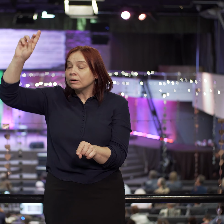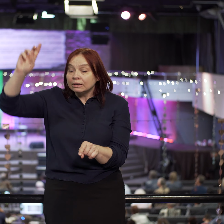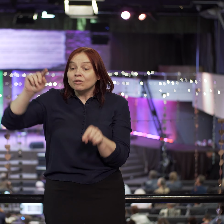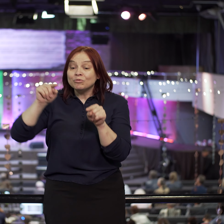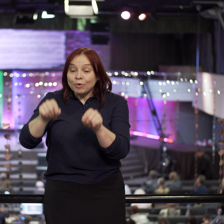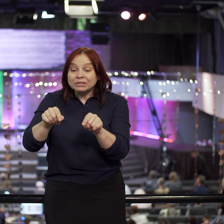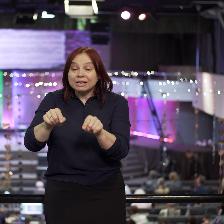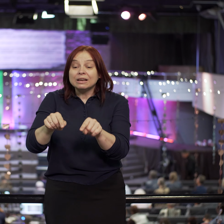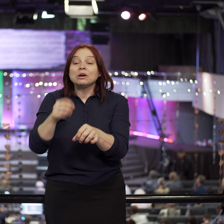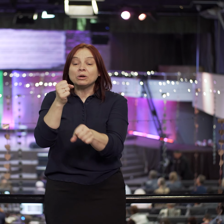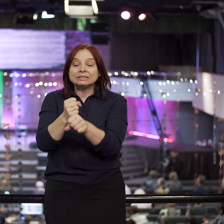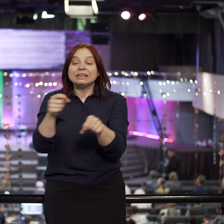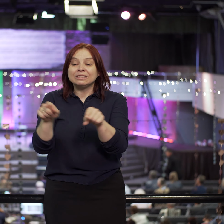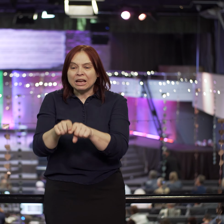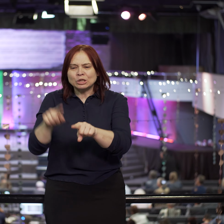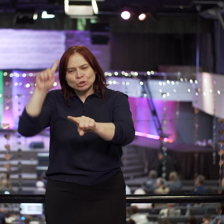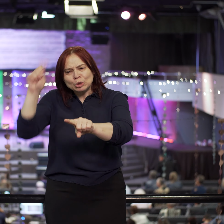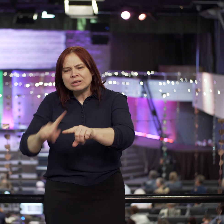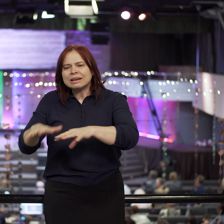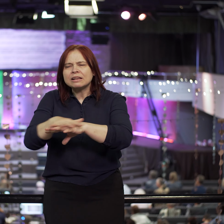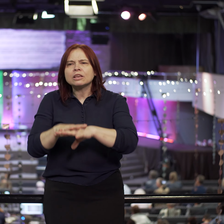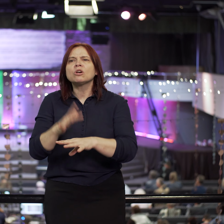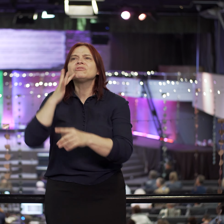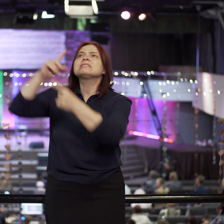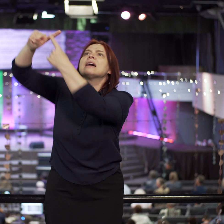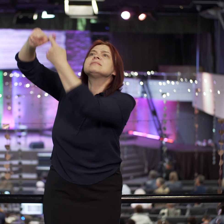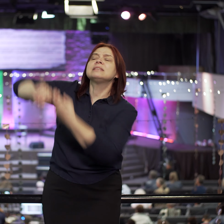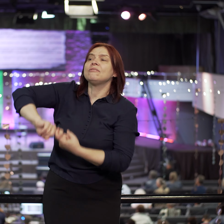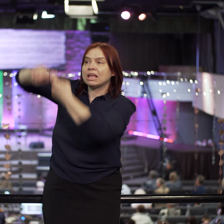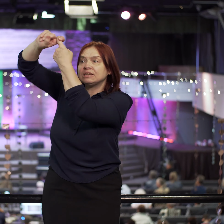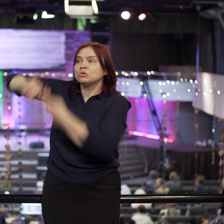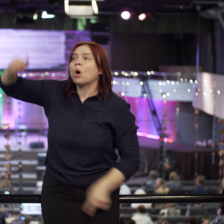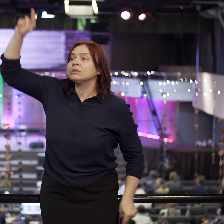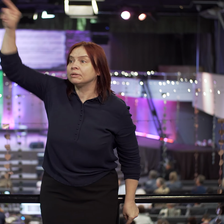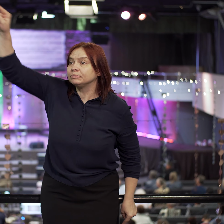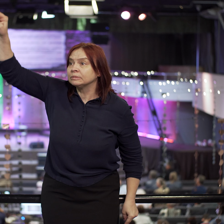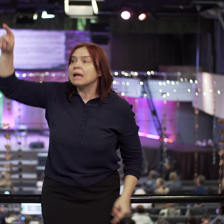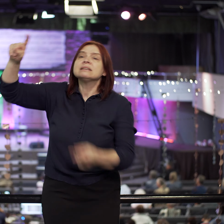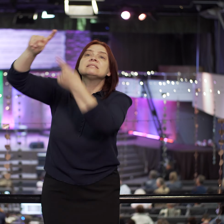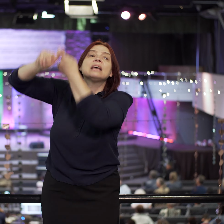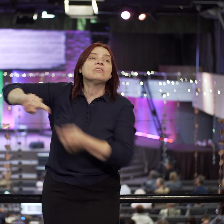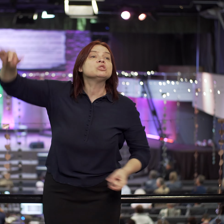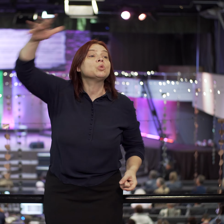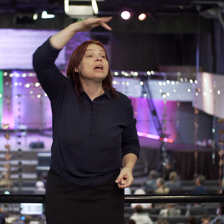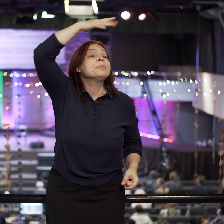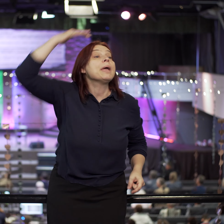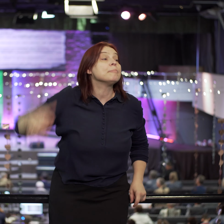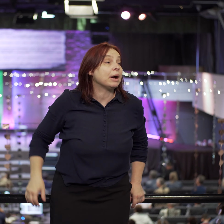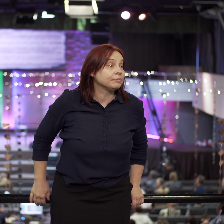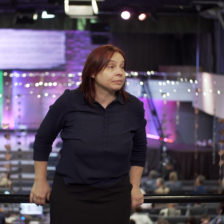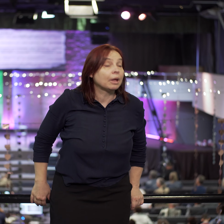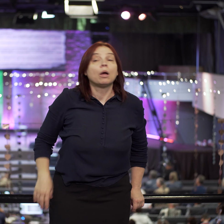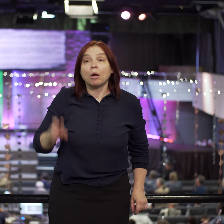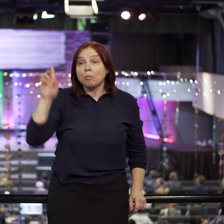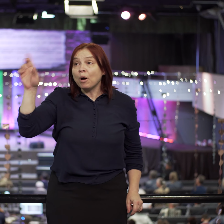в зависимость от себя, в зависимость от неба. Он сказал, вы не такие, как